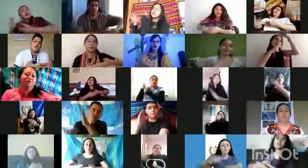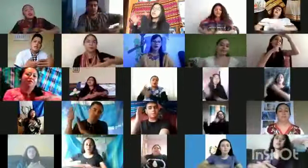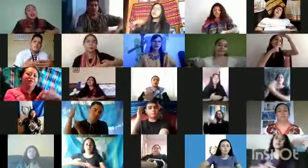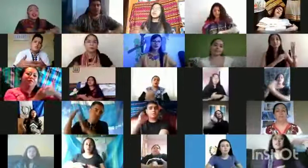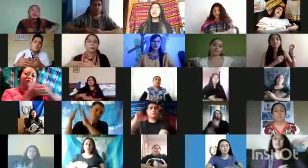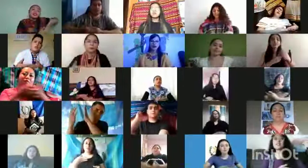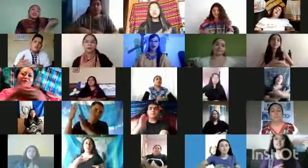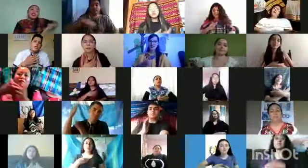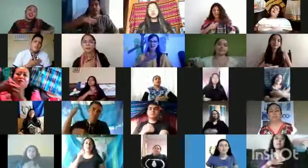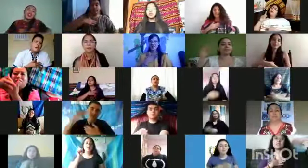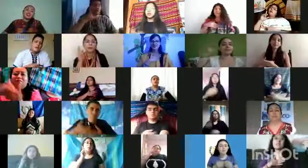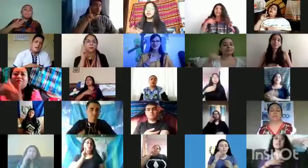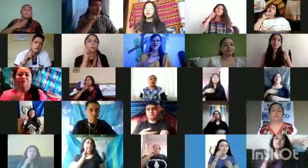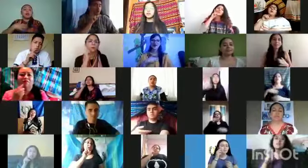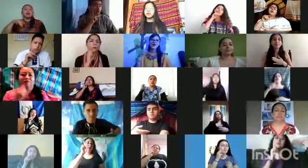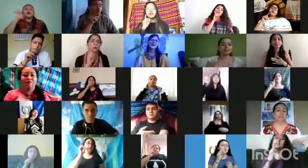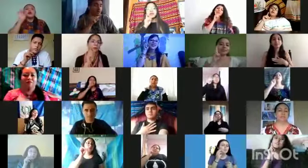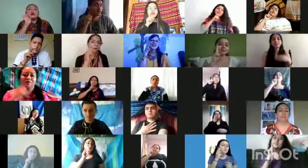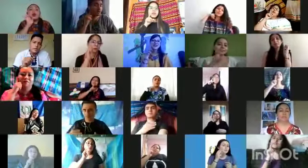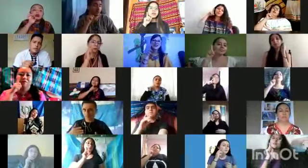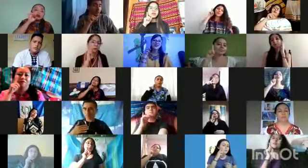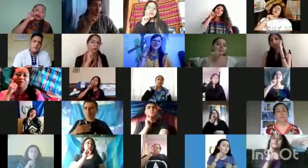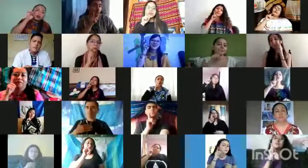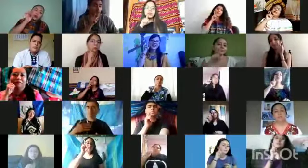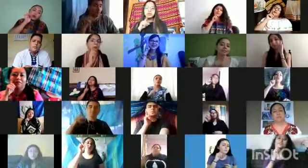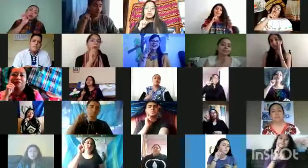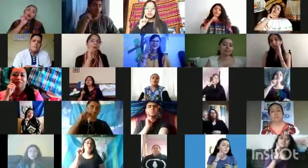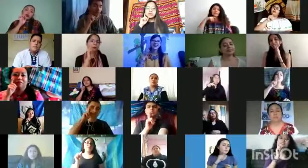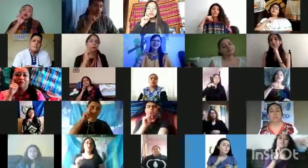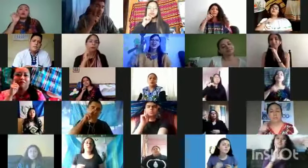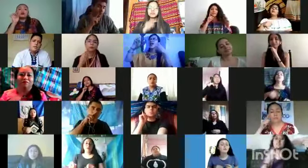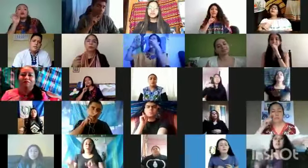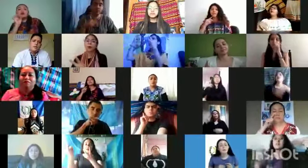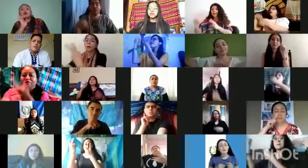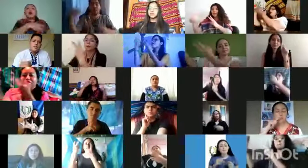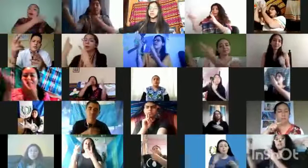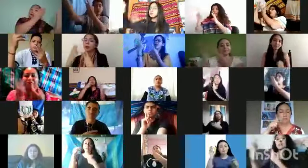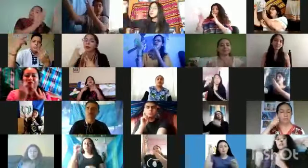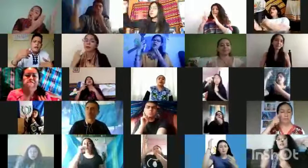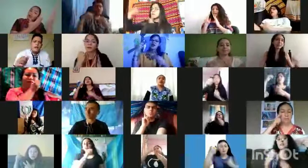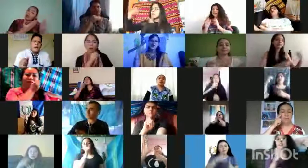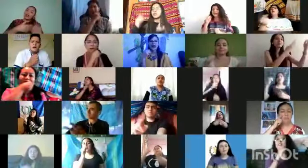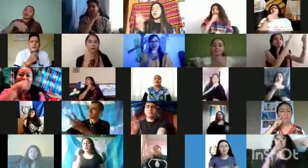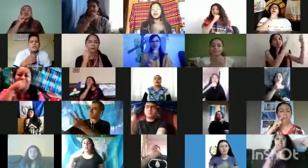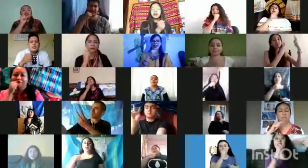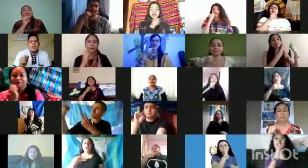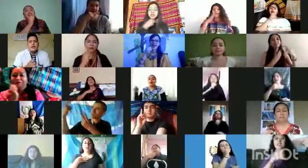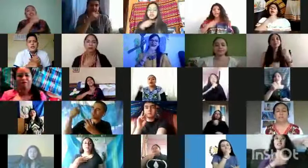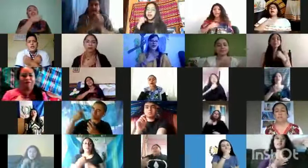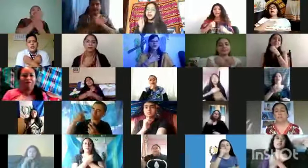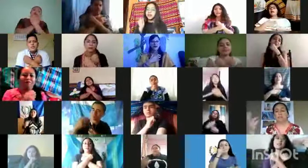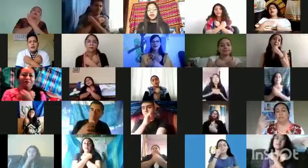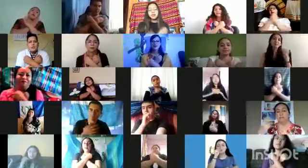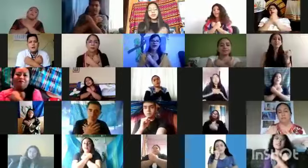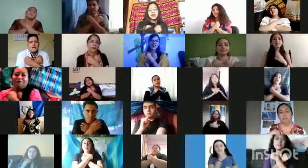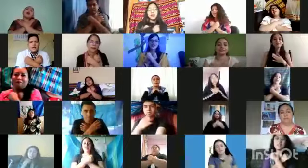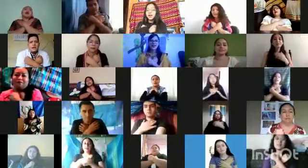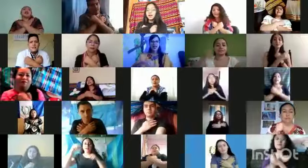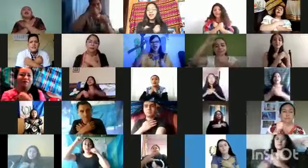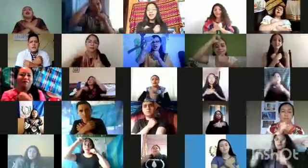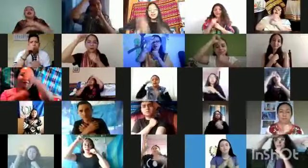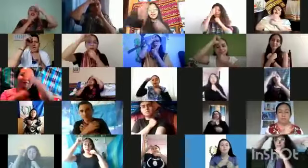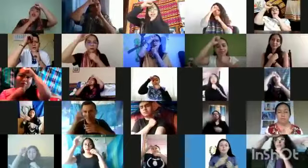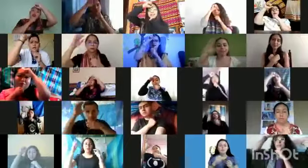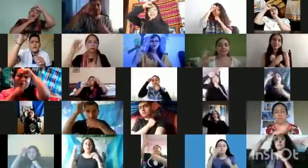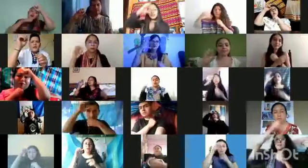cuna de mi juventud Vengo a cantarle a mi amada la